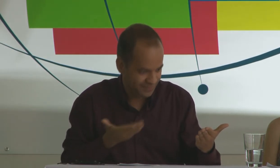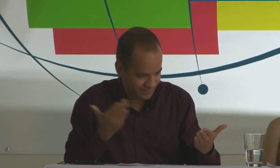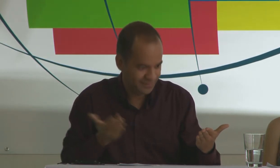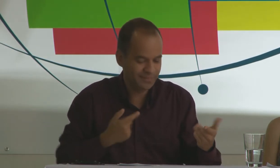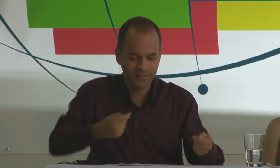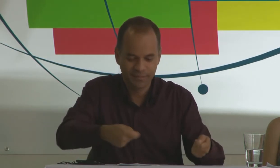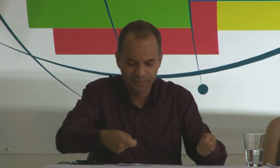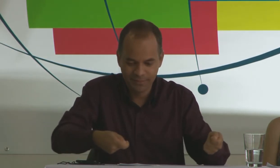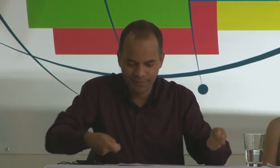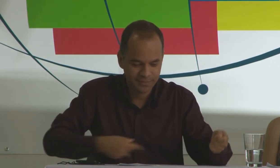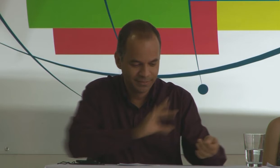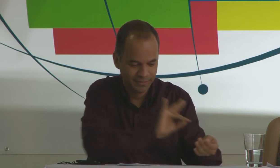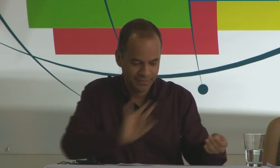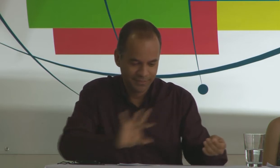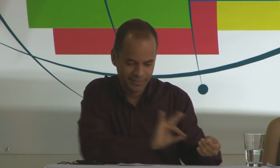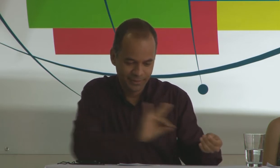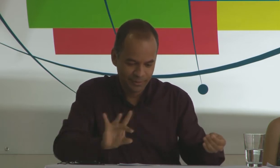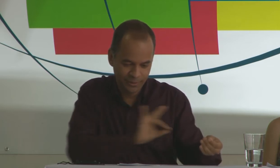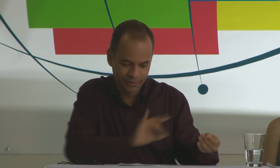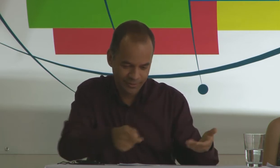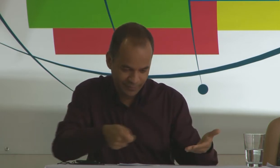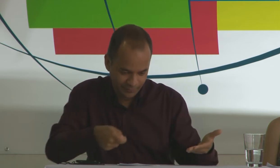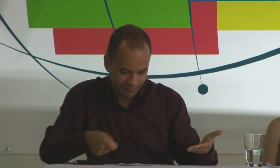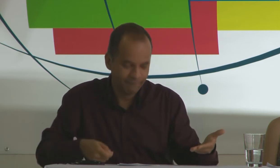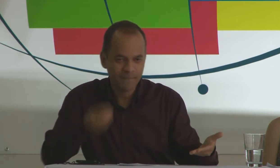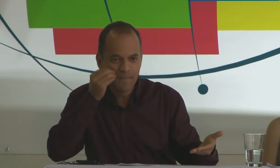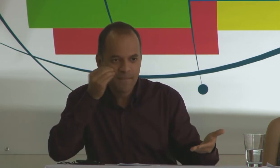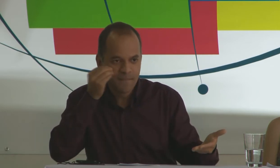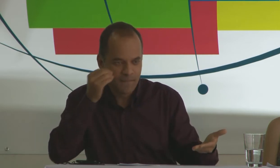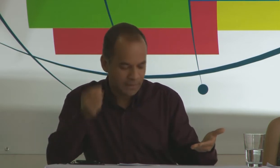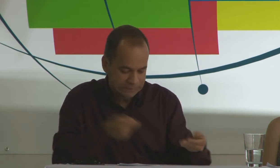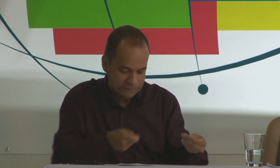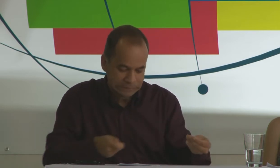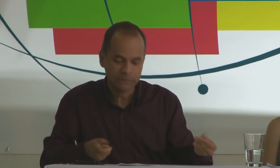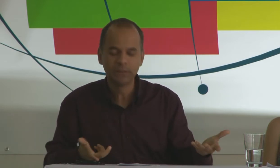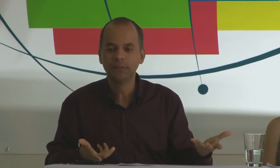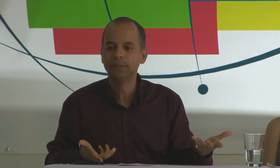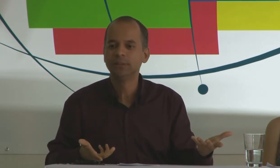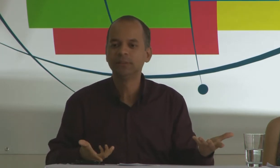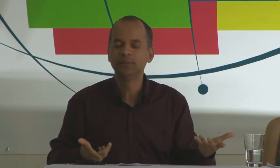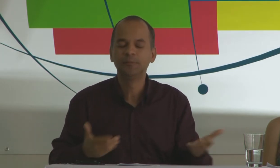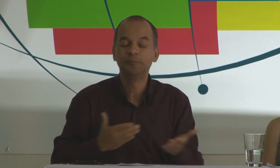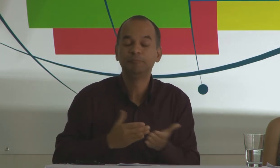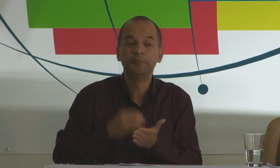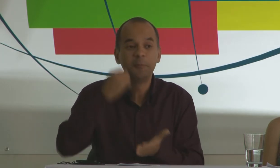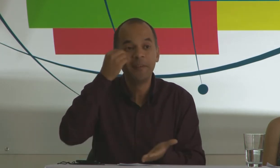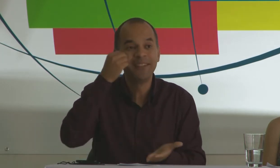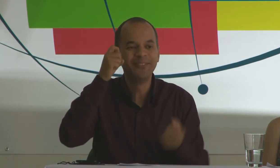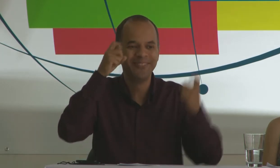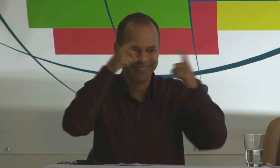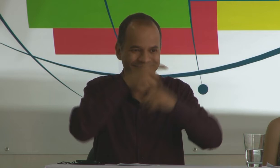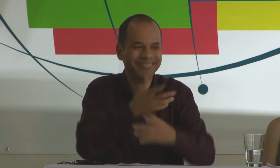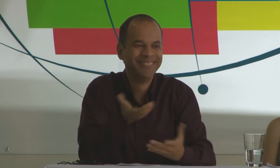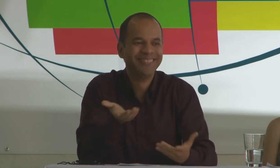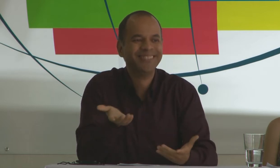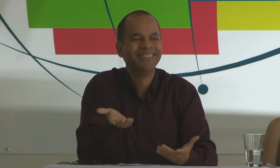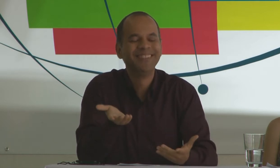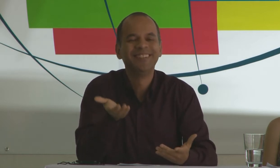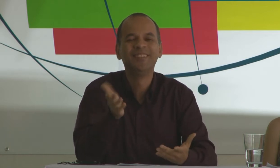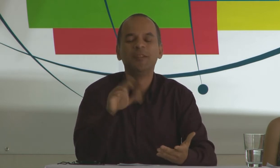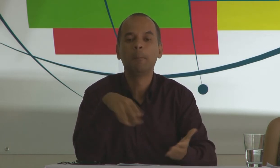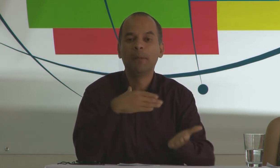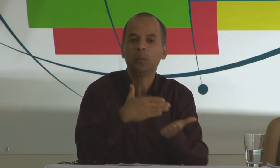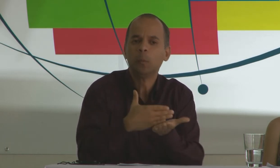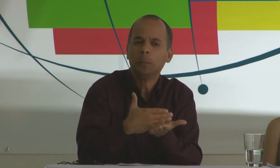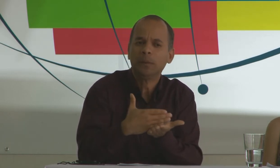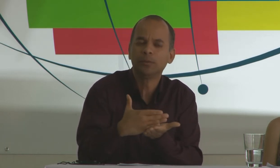medo de errar alguma coisa, e ter contato com o livro, e às vezes copiar o conteúdo, eu tentava de alguma forma sobressair nesse sentido.